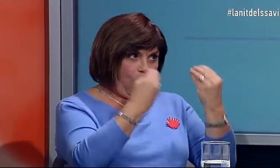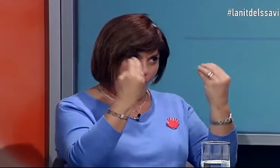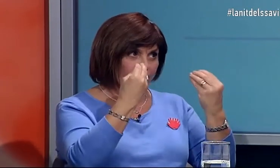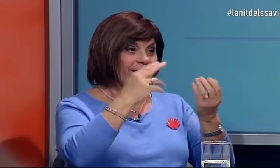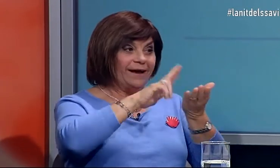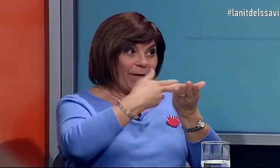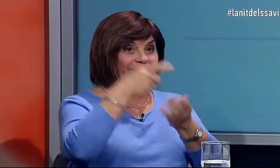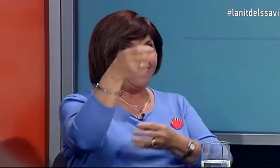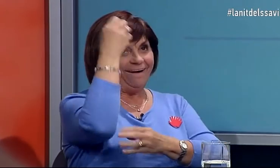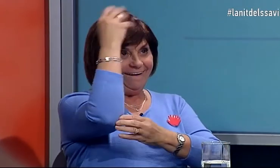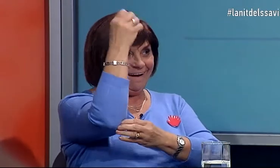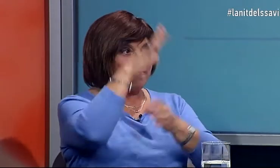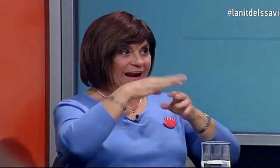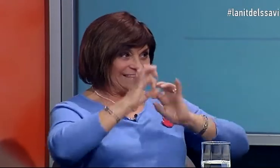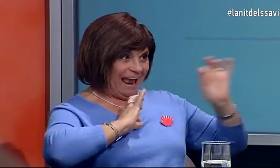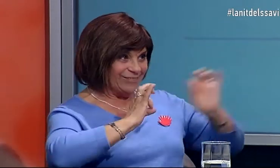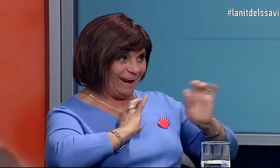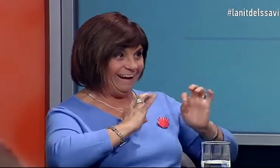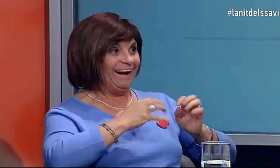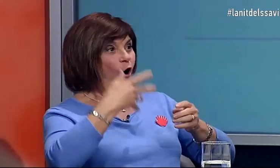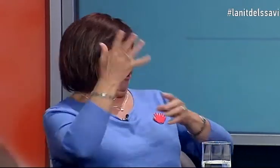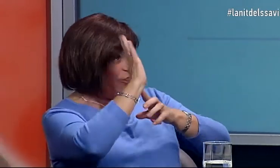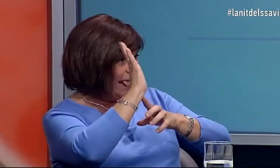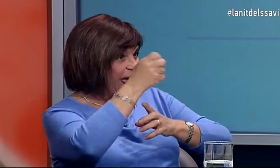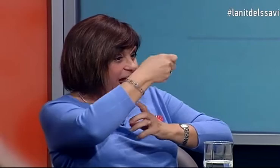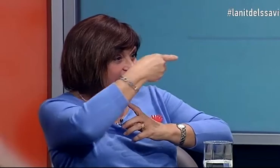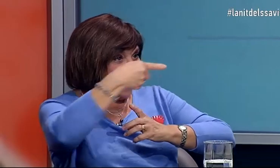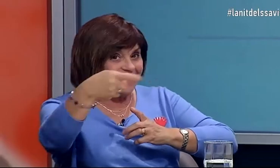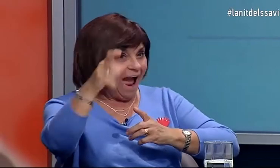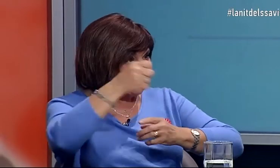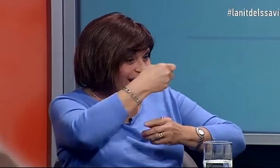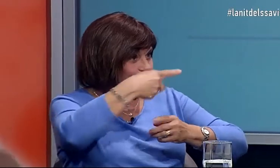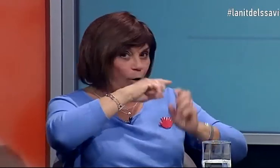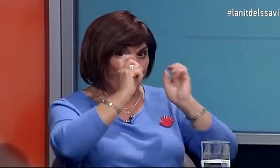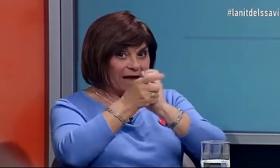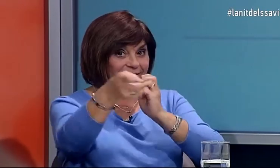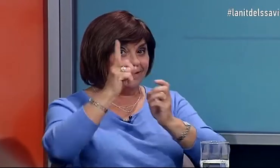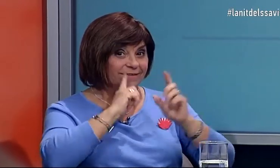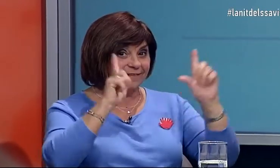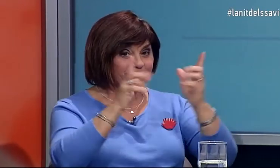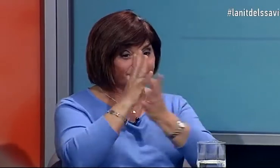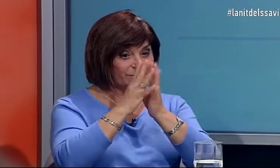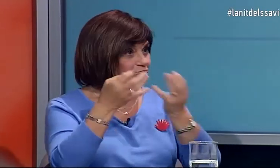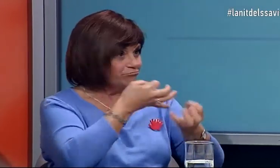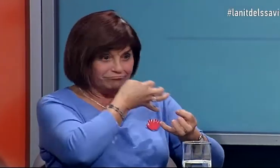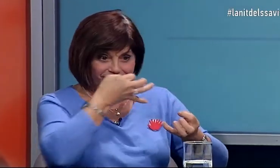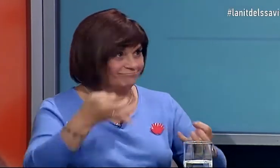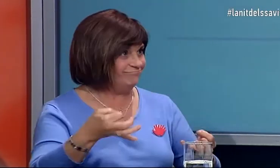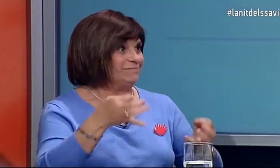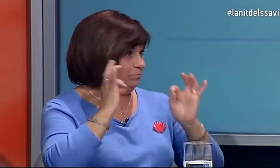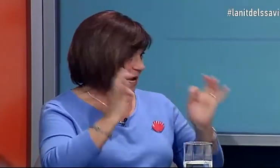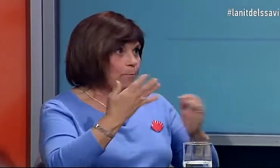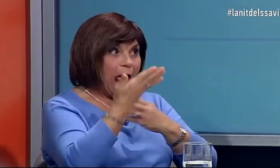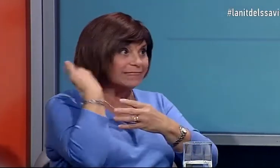antigament patíem moltíssim en quant a l'accés a la informació o quan per anar al teatre, quan anem al cine, hi han subtítols, igual